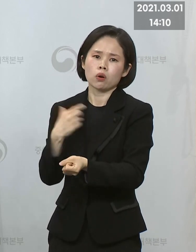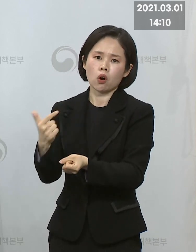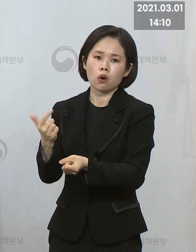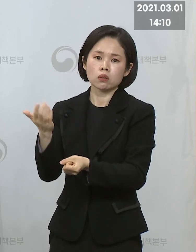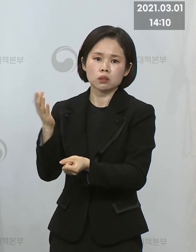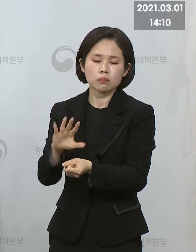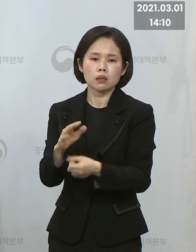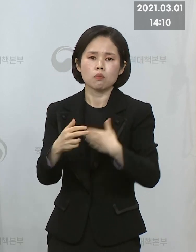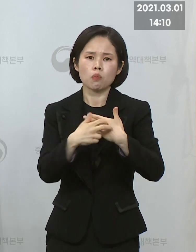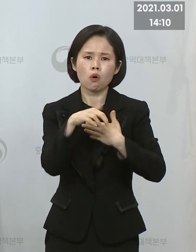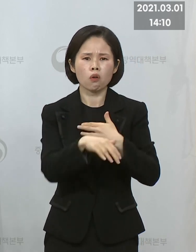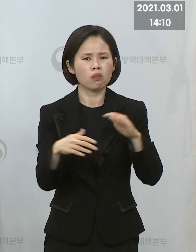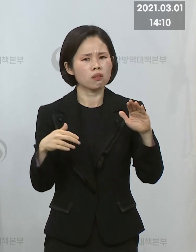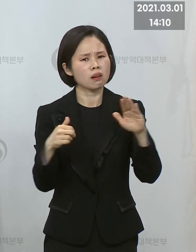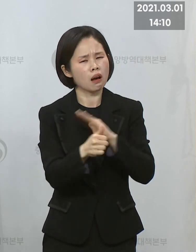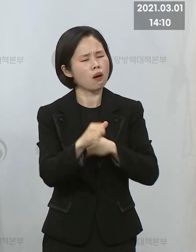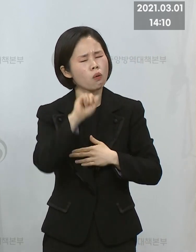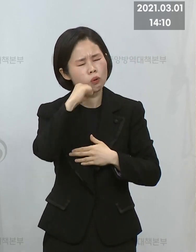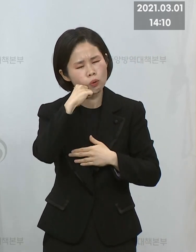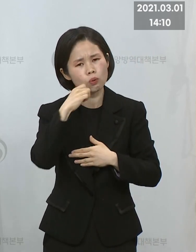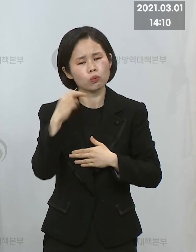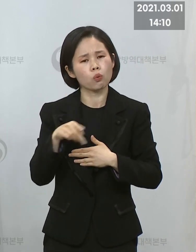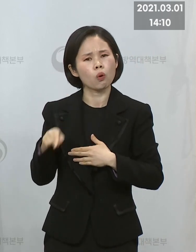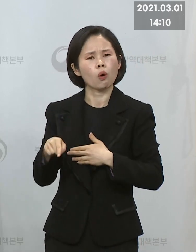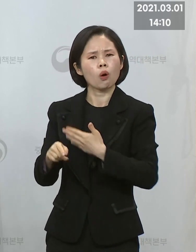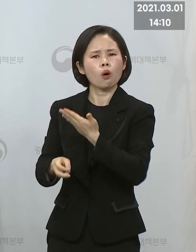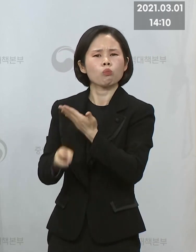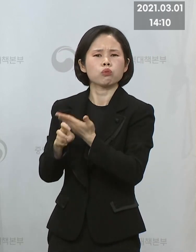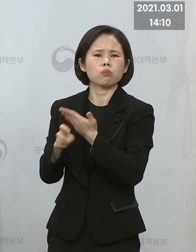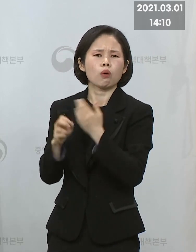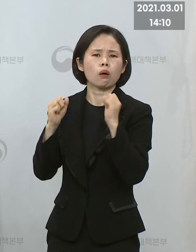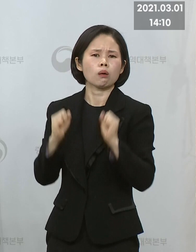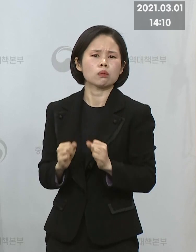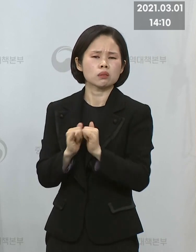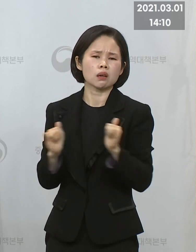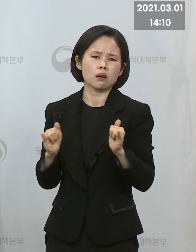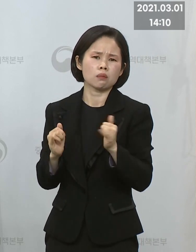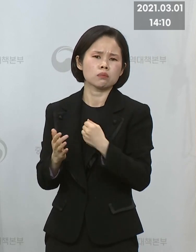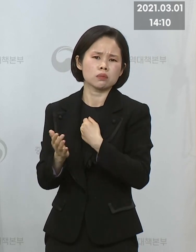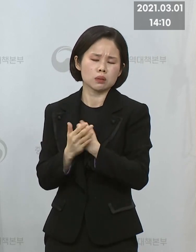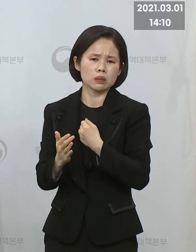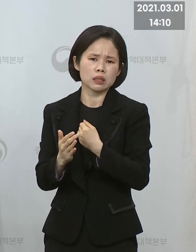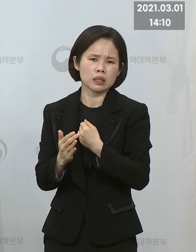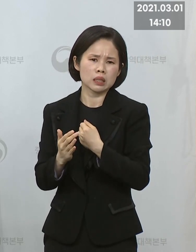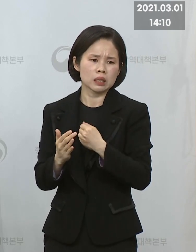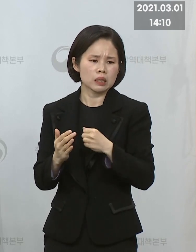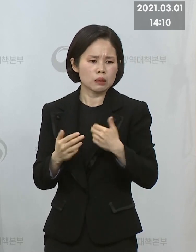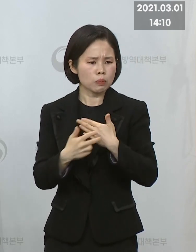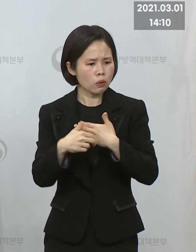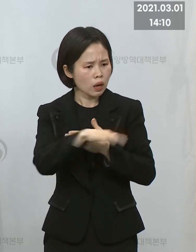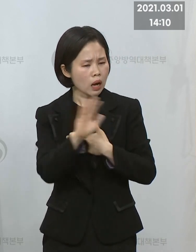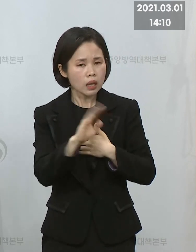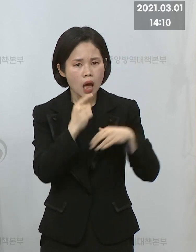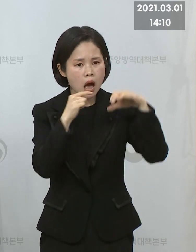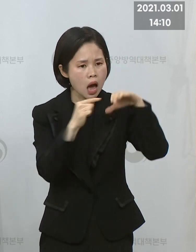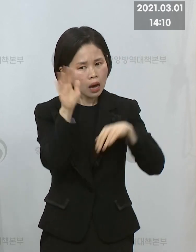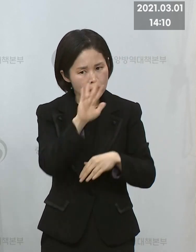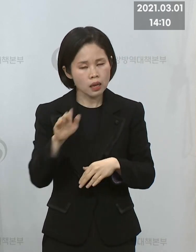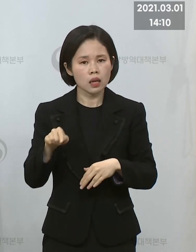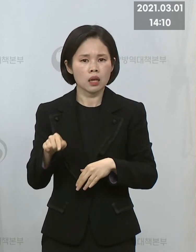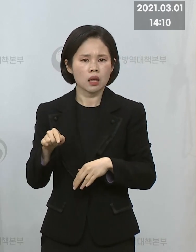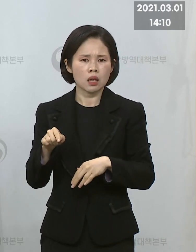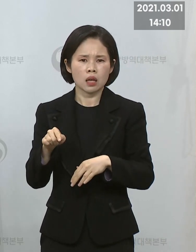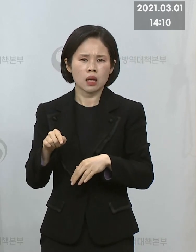접근성은 제한되어 있고 또 불법 체류 등의 신분상의 불안정으로 인해 조기 발견이 어려운 점이 있습니다.